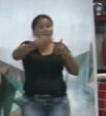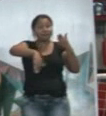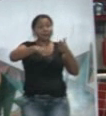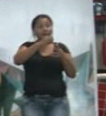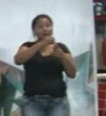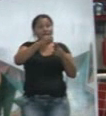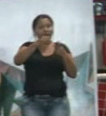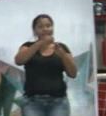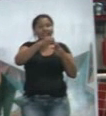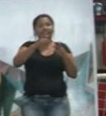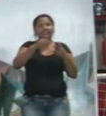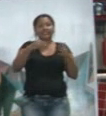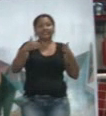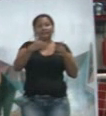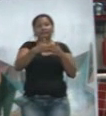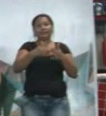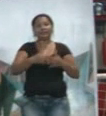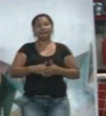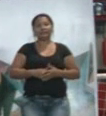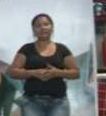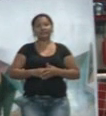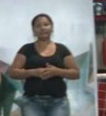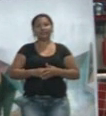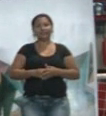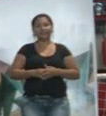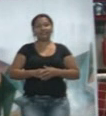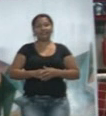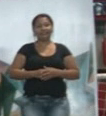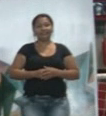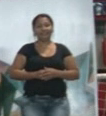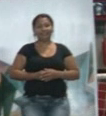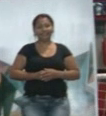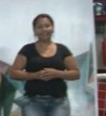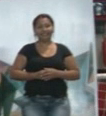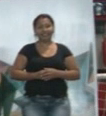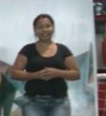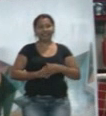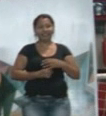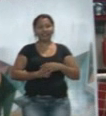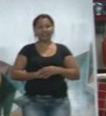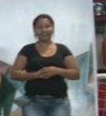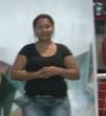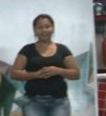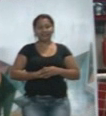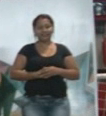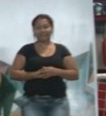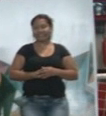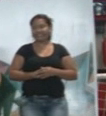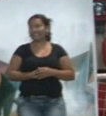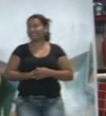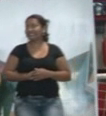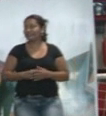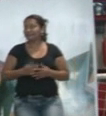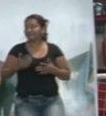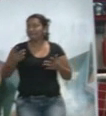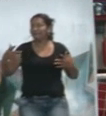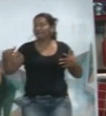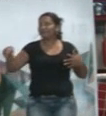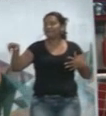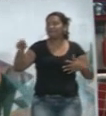Olha, não tem mistério não, pessoal. Preparação para o Enem é o que vocês viram ao longo do ano. As